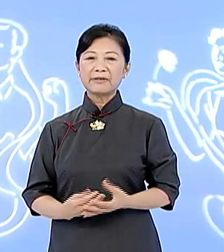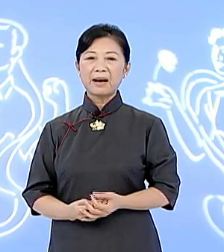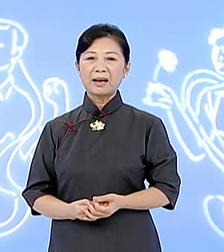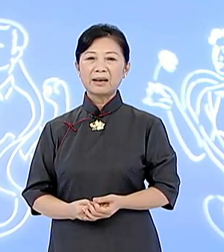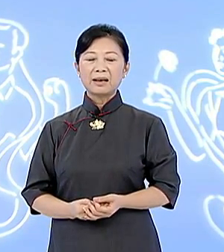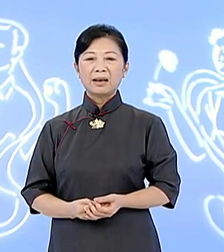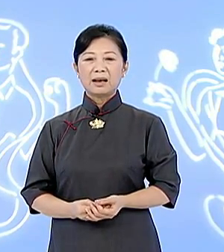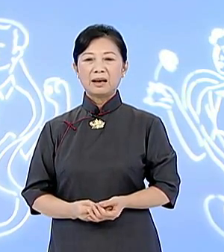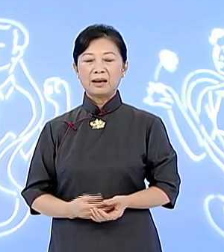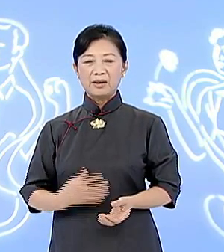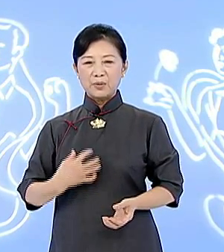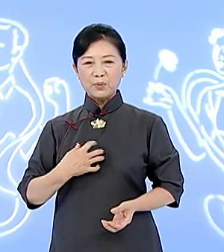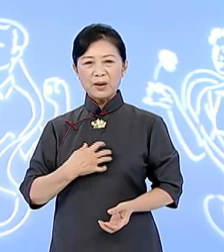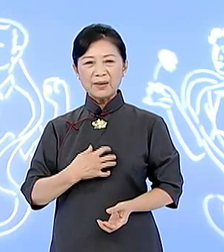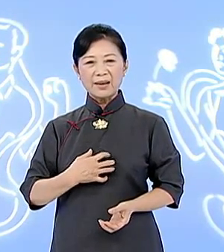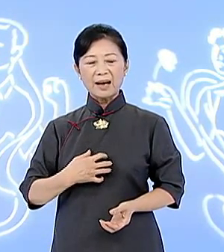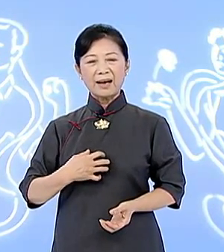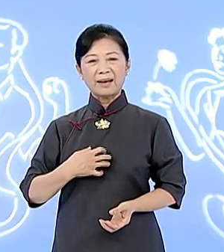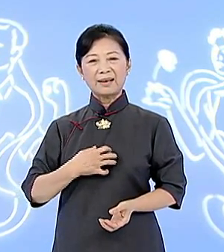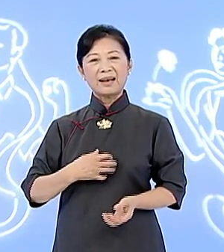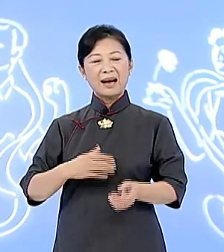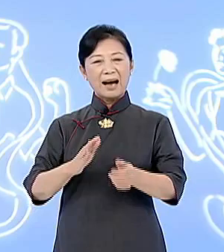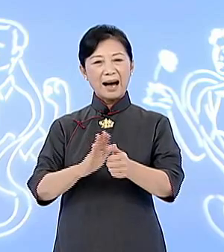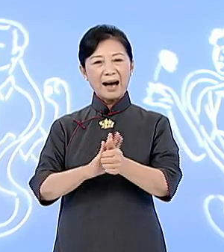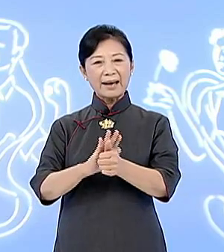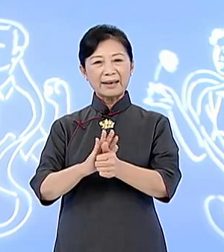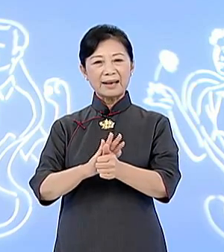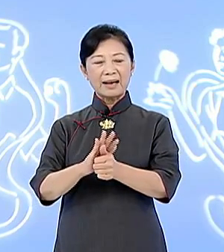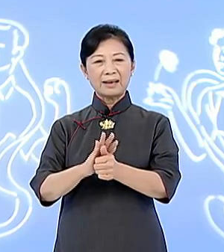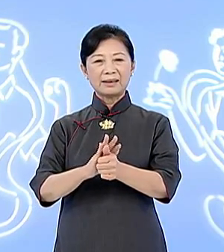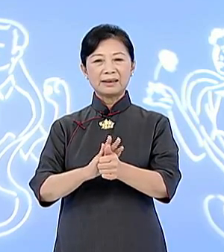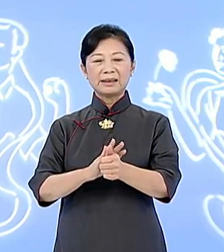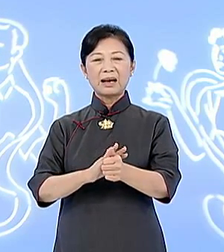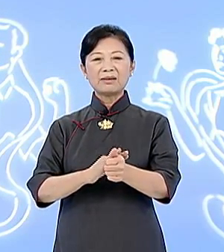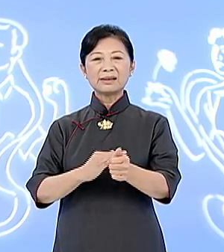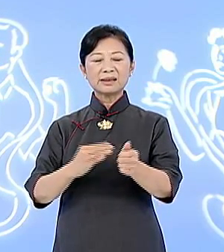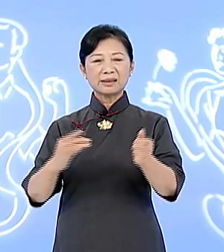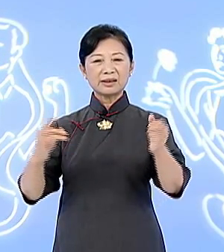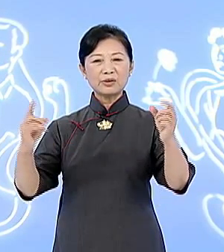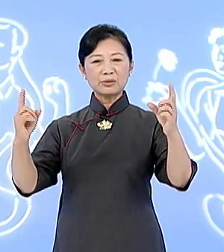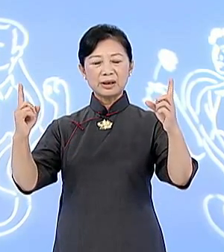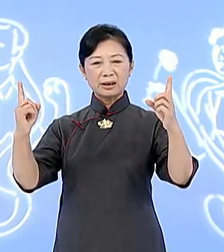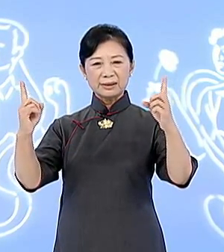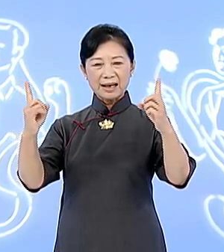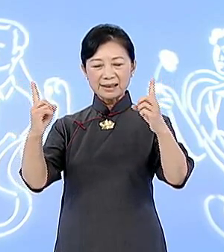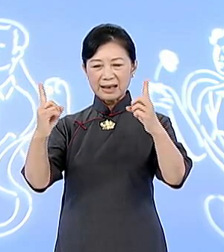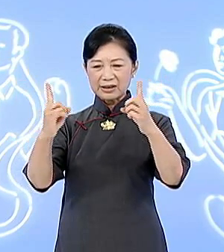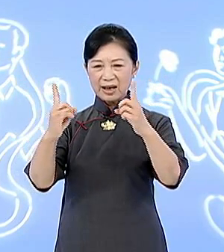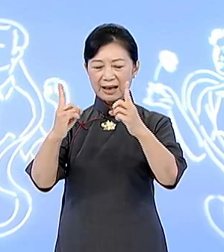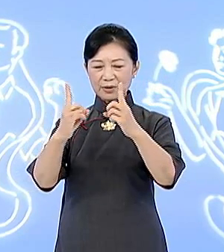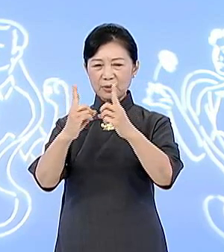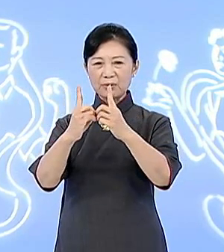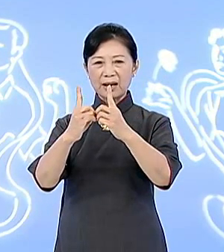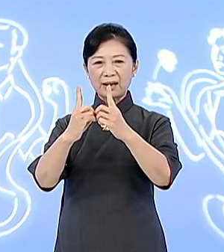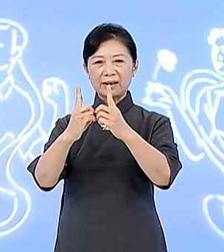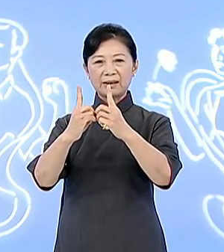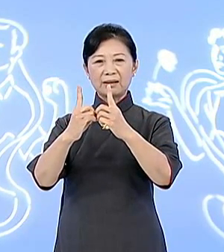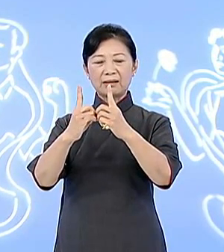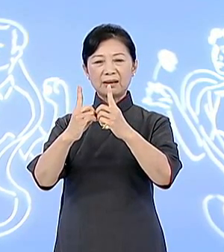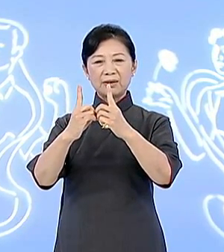方愿啦、爱啦，然后整个又常常相遇啦，